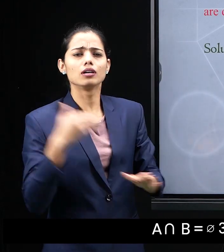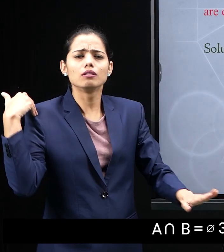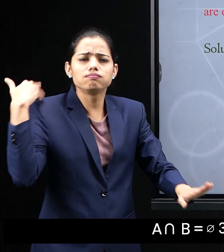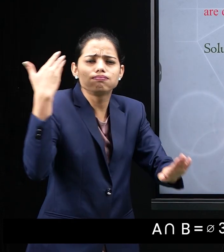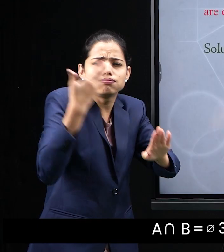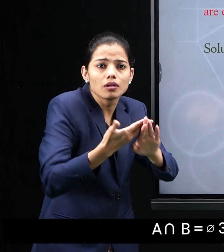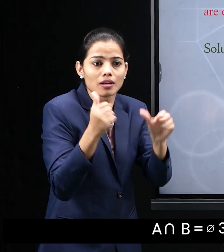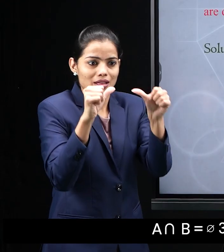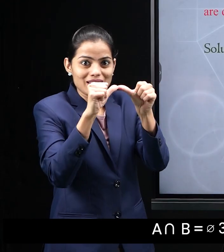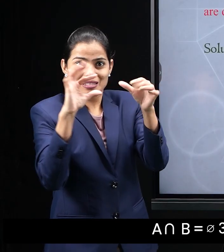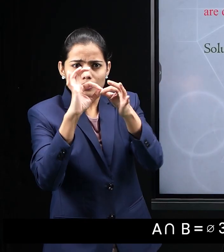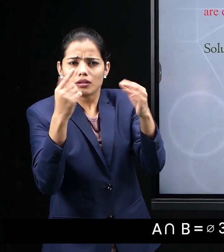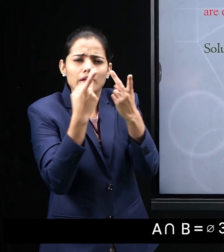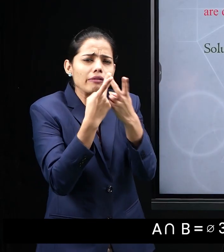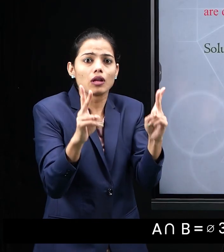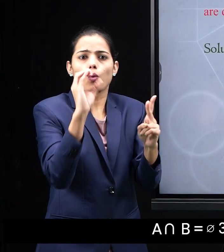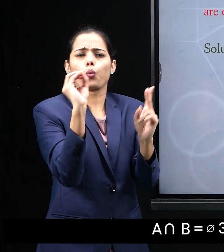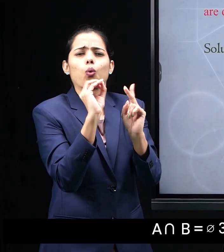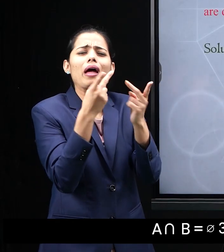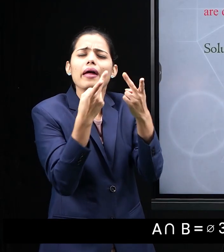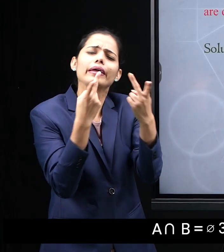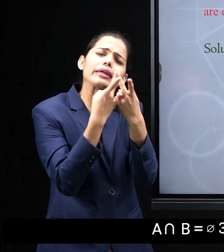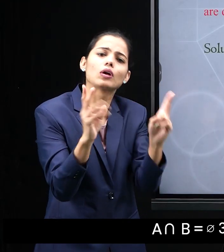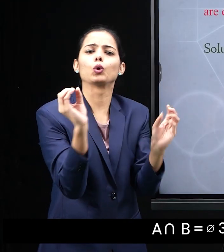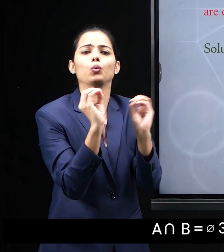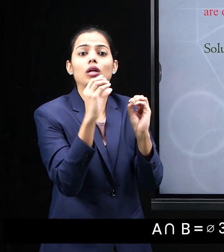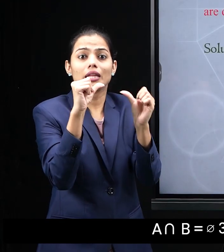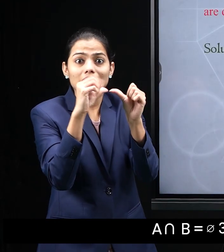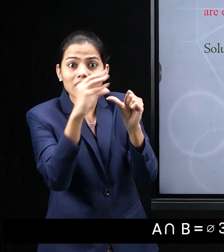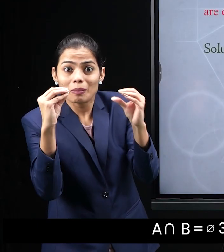A union B is equals to A and B are disjoint sets.